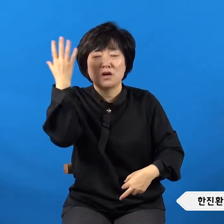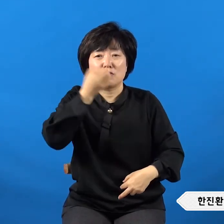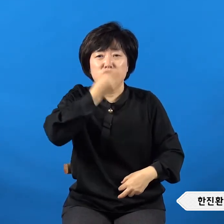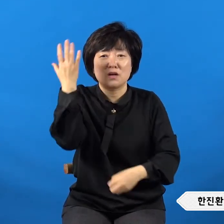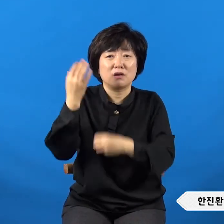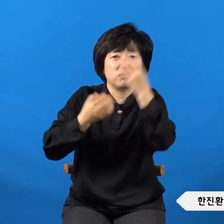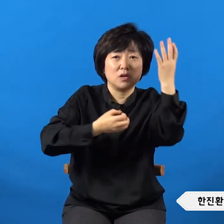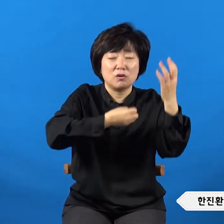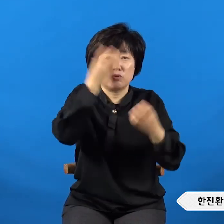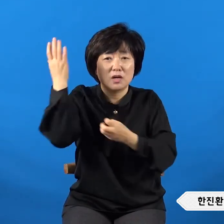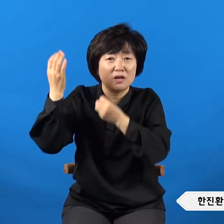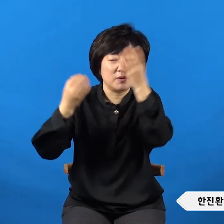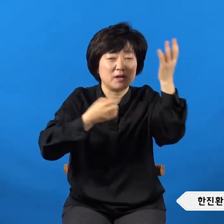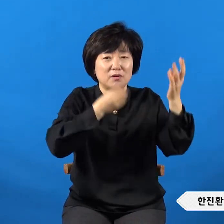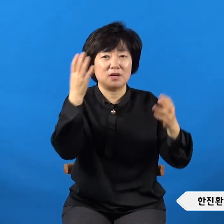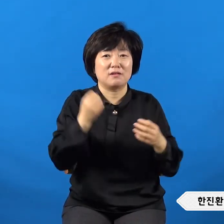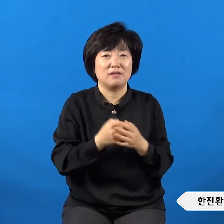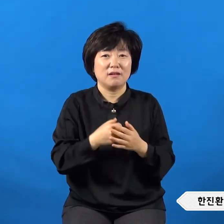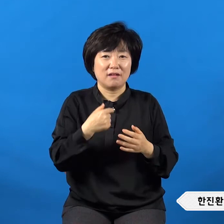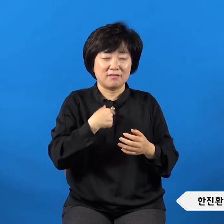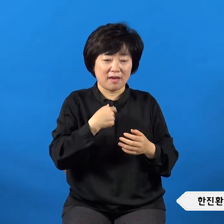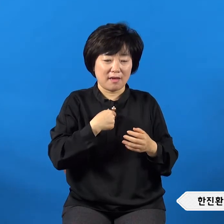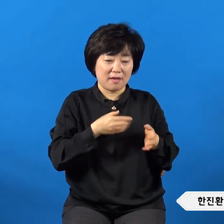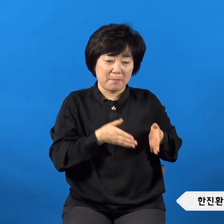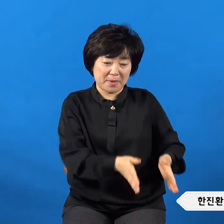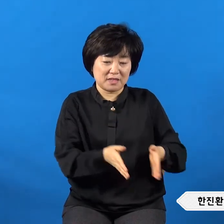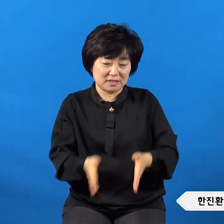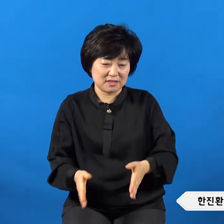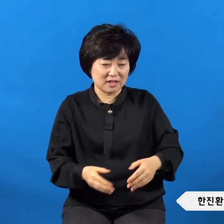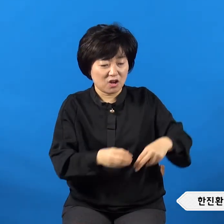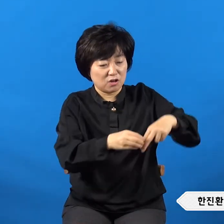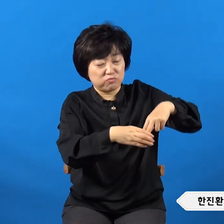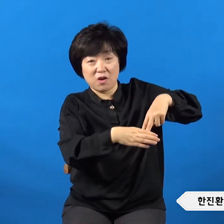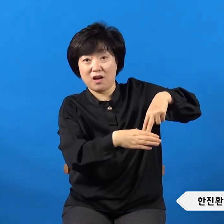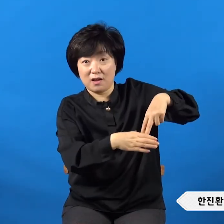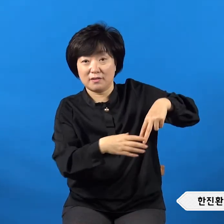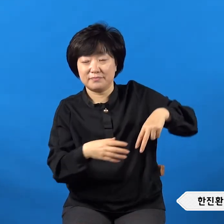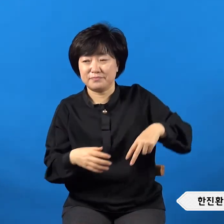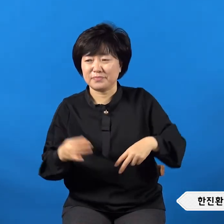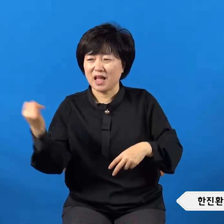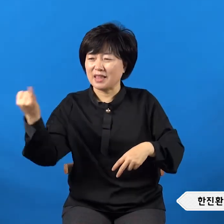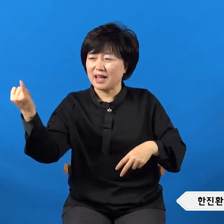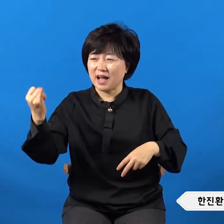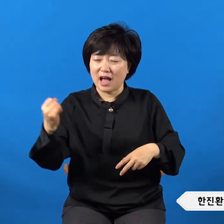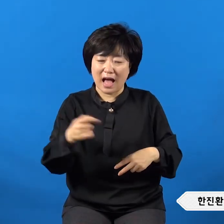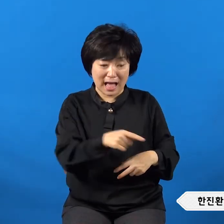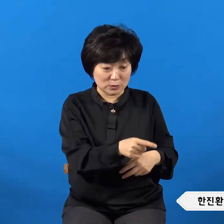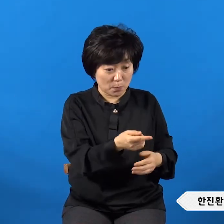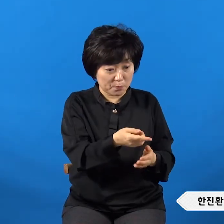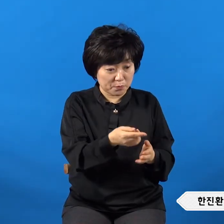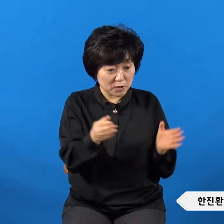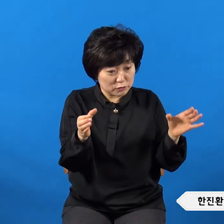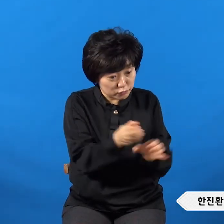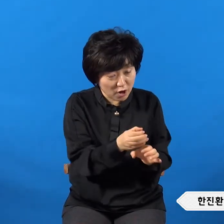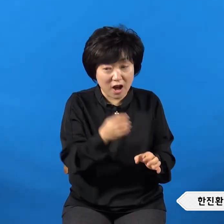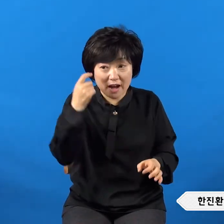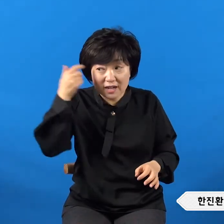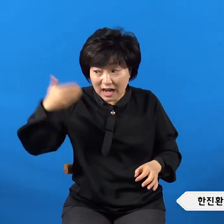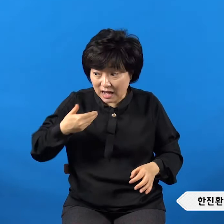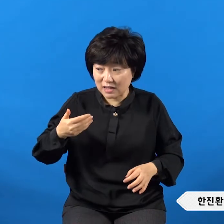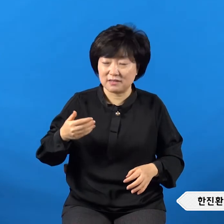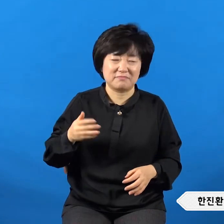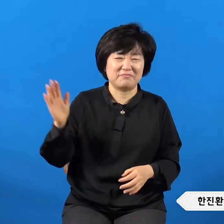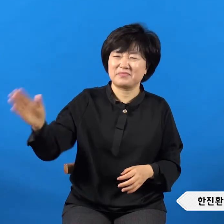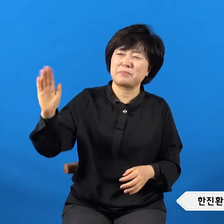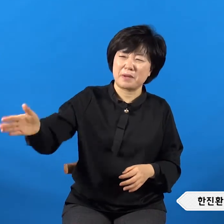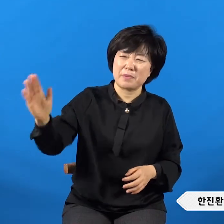제 바지는 다 통이 넓은데 아내가 이거 뭐 수선집에 가서 좀 줄이 올까 하는 걸 제가 하지 말라고 했어요.